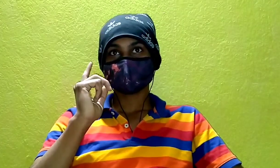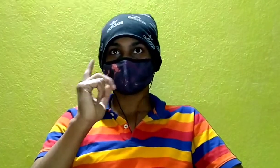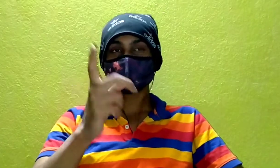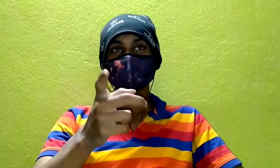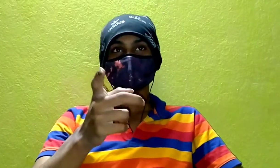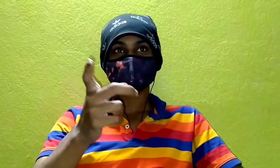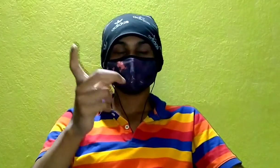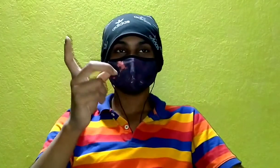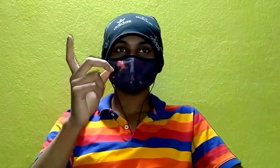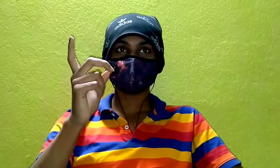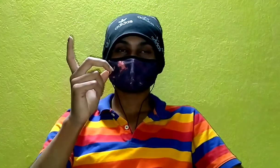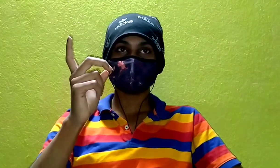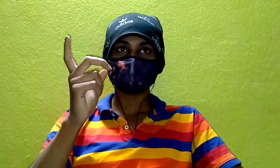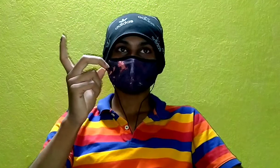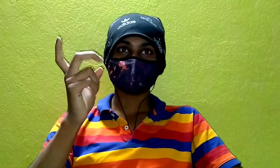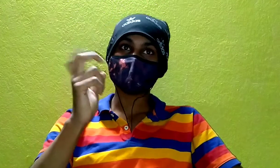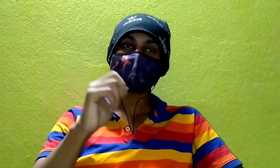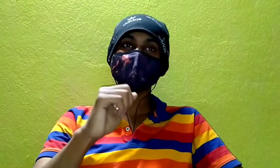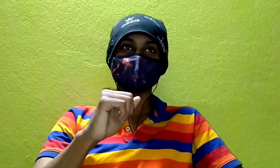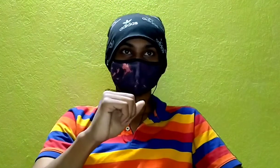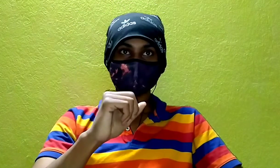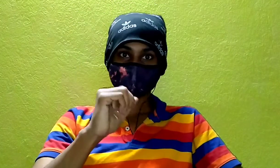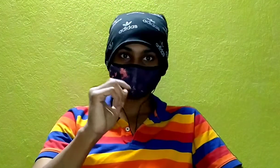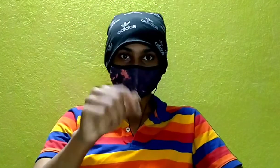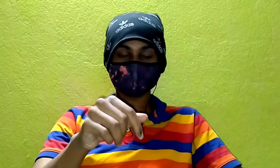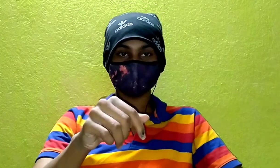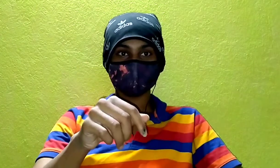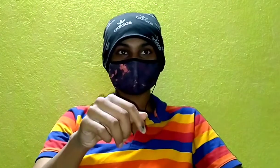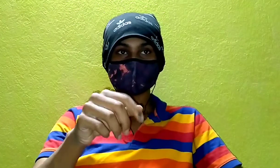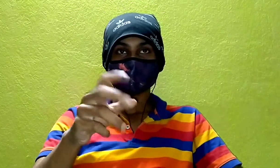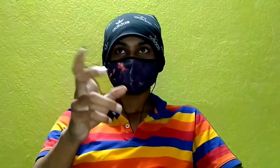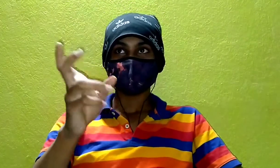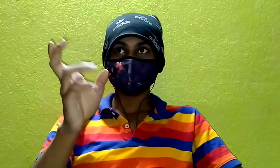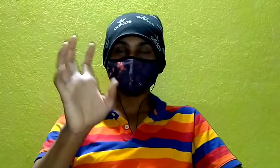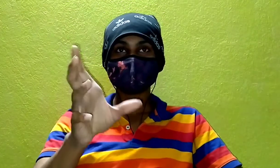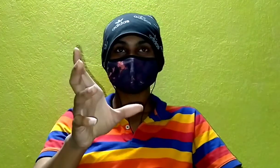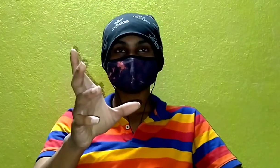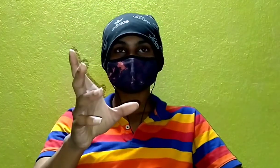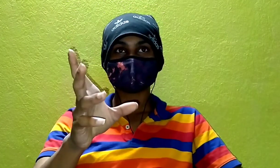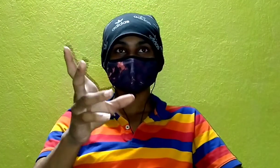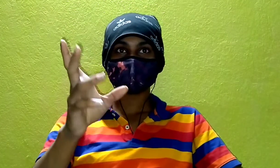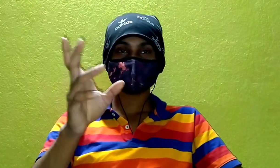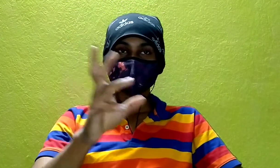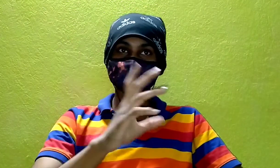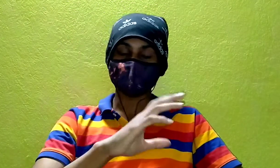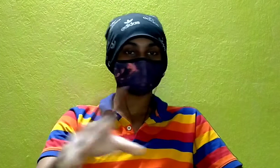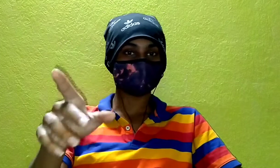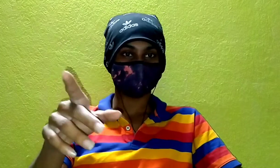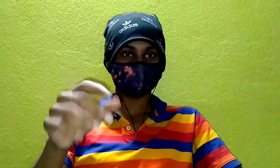वो बोला क्या पियो लपका ऑनलाइन नहीं होगा फाइनल इस बीच में गूलर का बोल दिया कि नहीं अप्लाइड